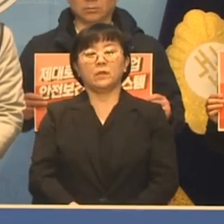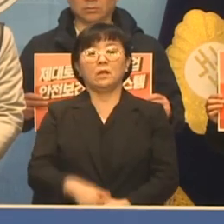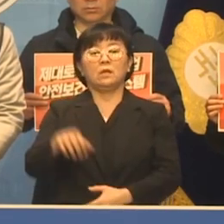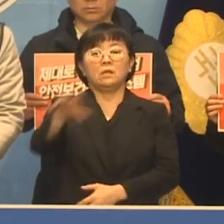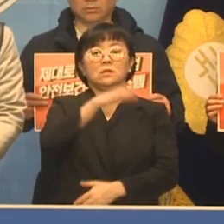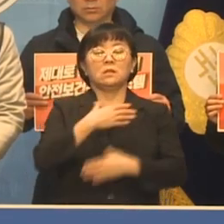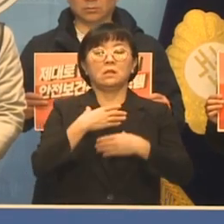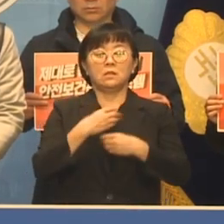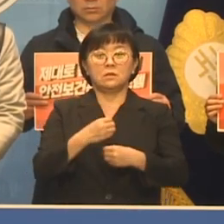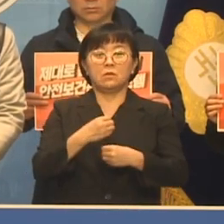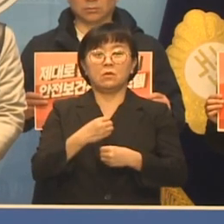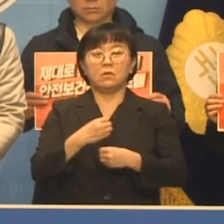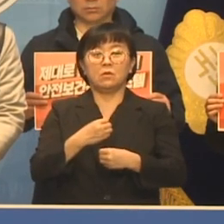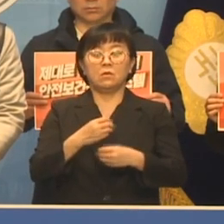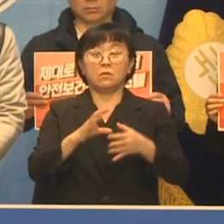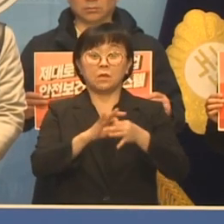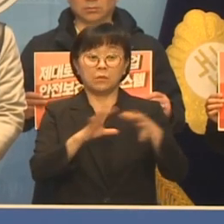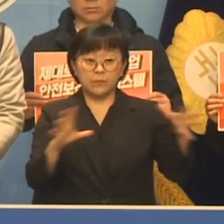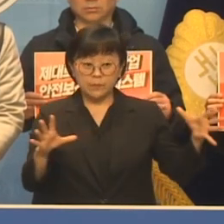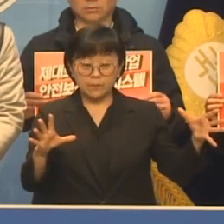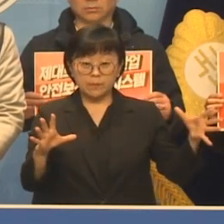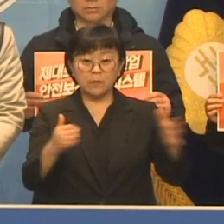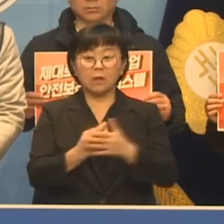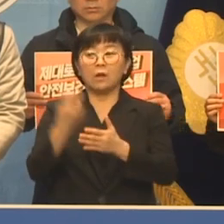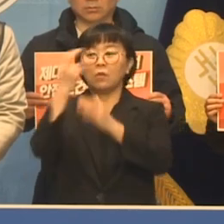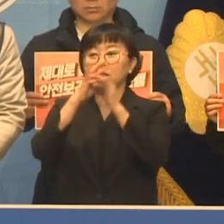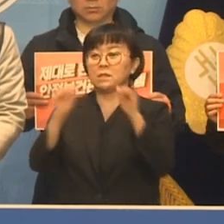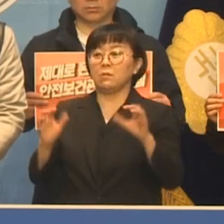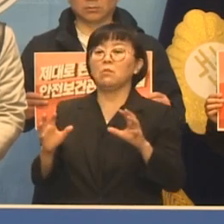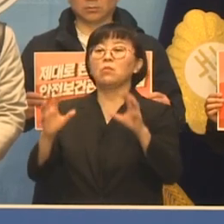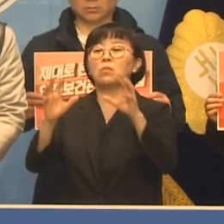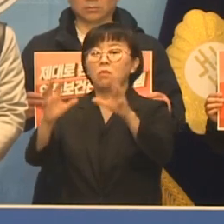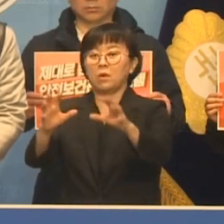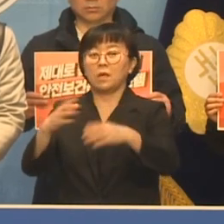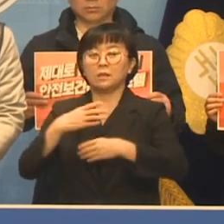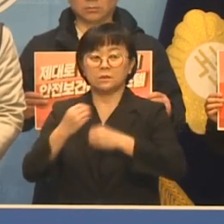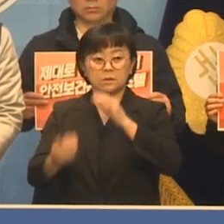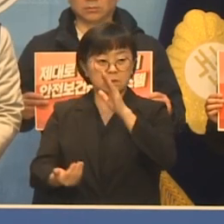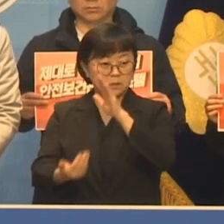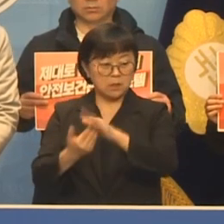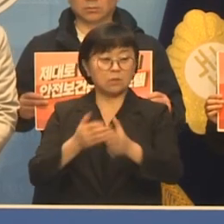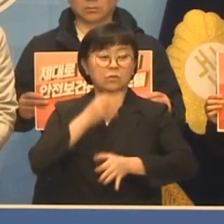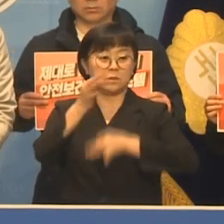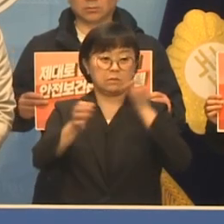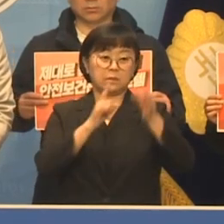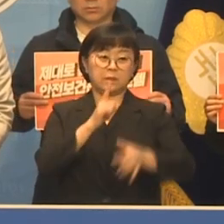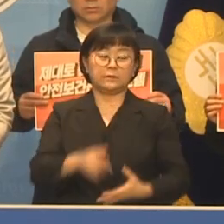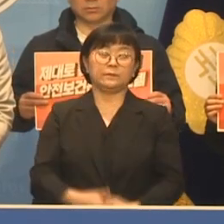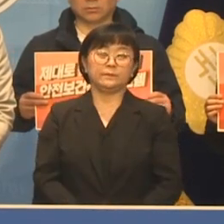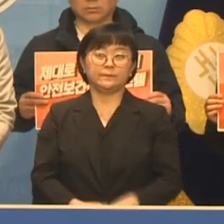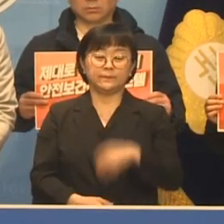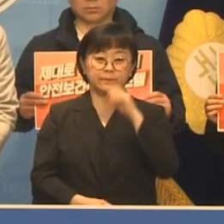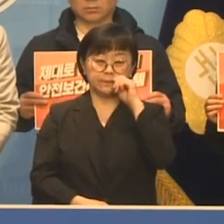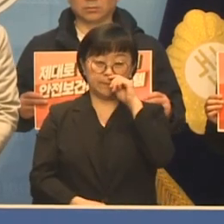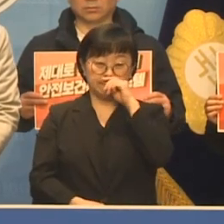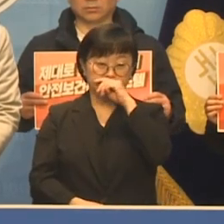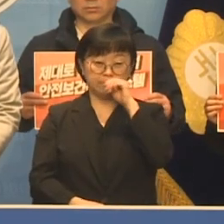현장의 안전과는 거리가 먼 관리자들만 안전 최고를 외치고 있었다는